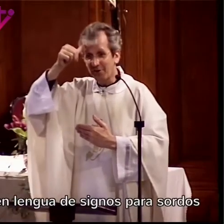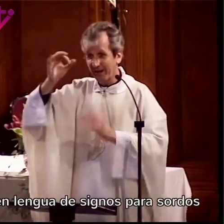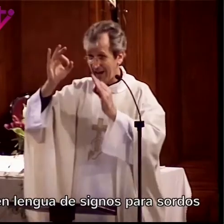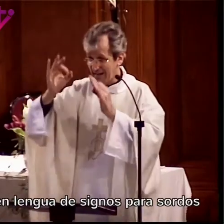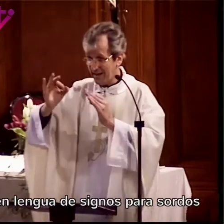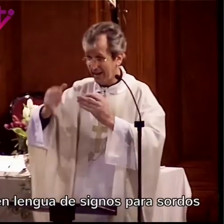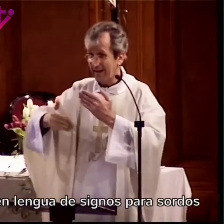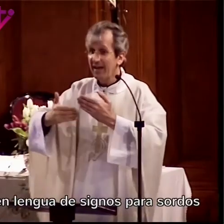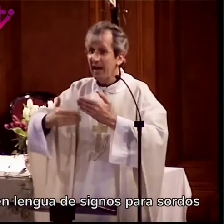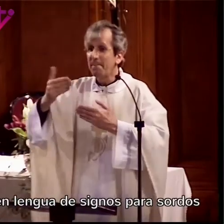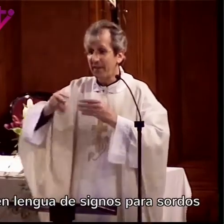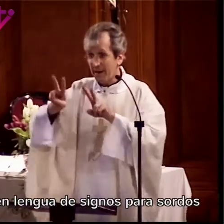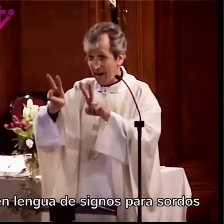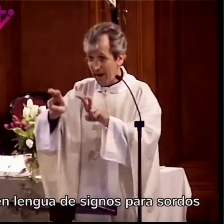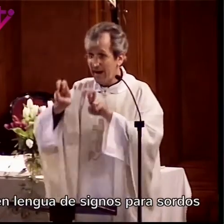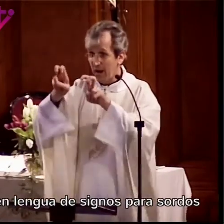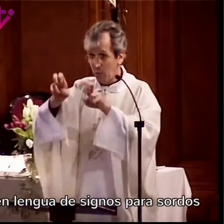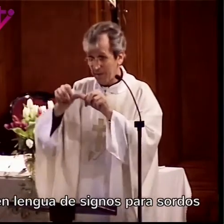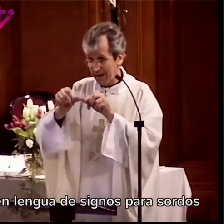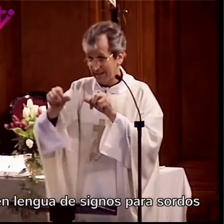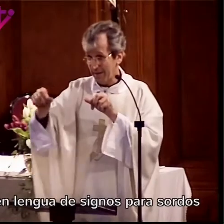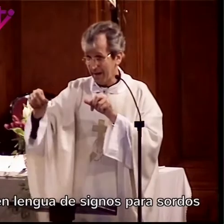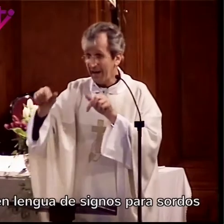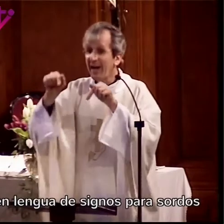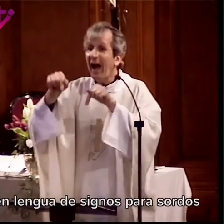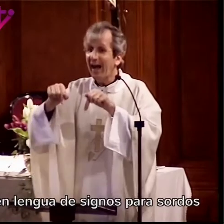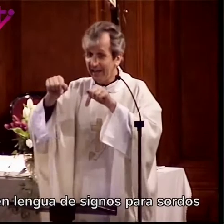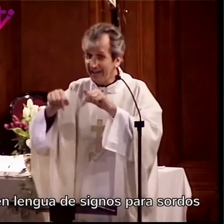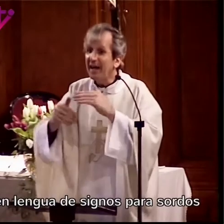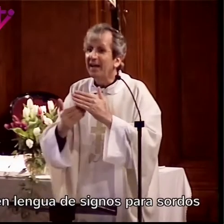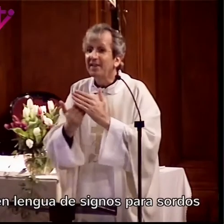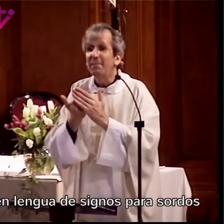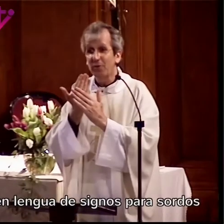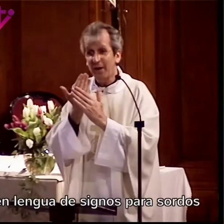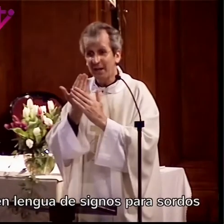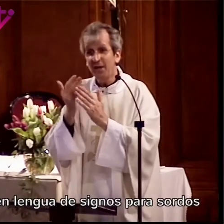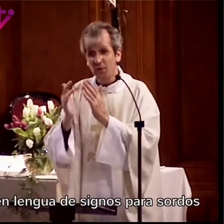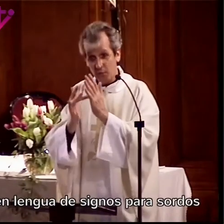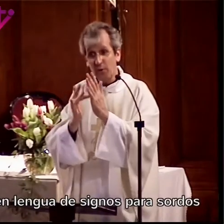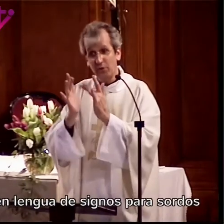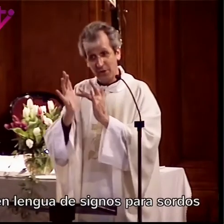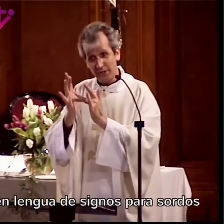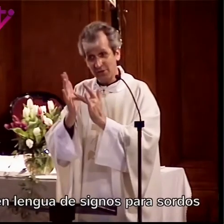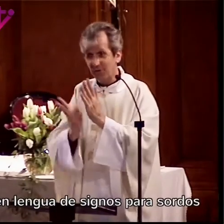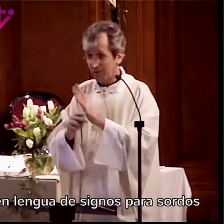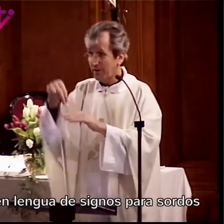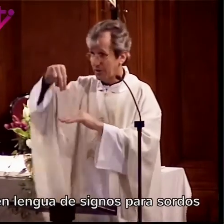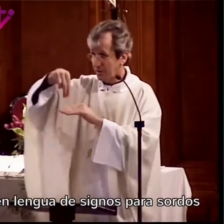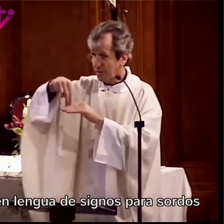el día en que empezaba la nueva semana aquel día de madrugada fue cuando Cristo resucitó